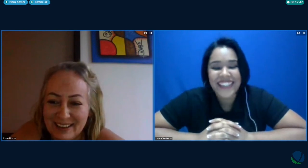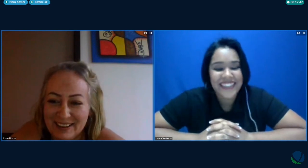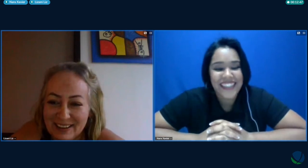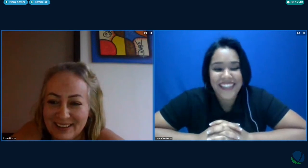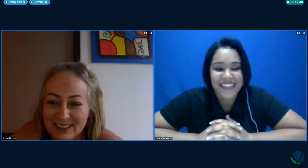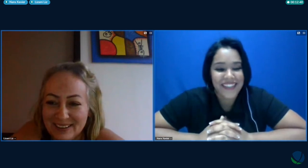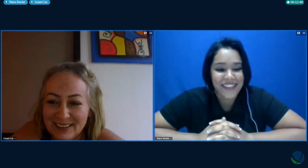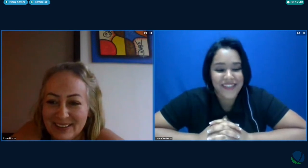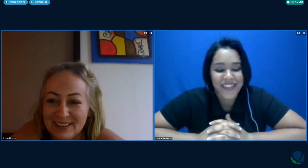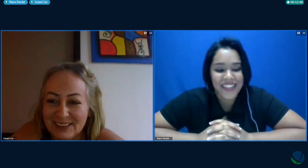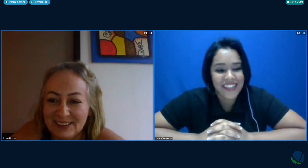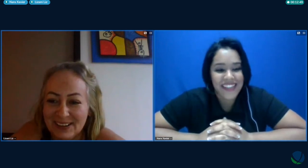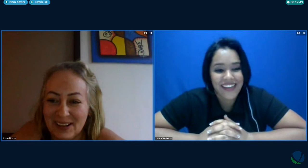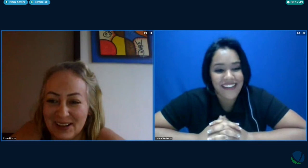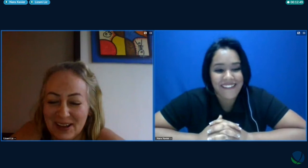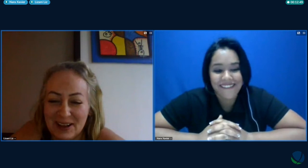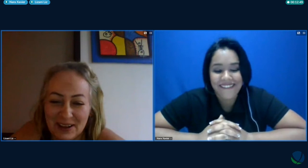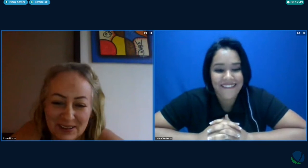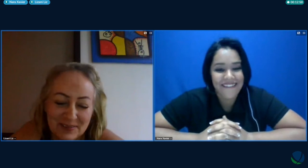Não esquecerei,